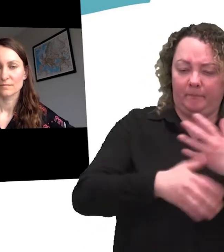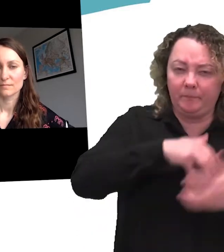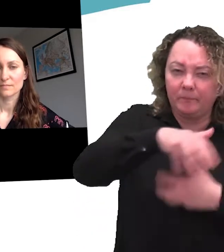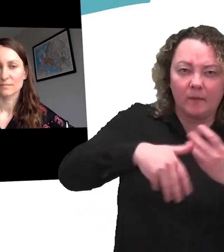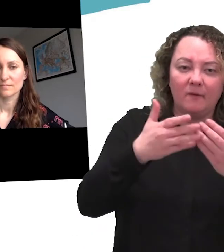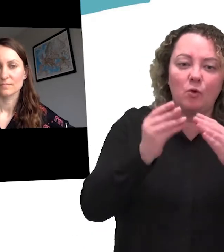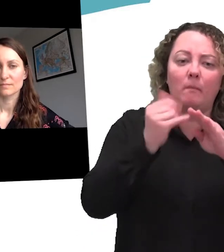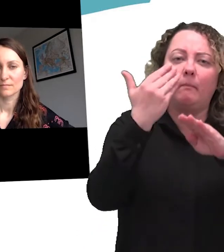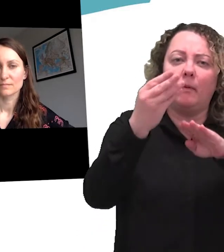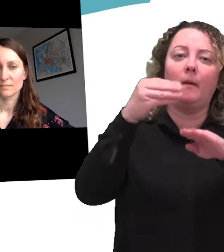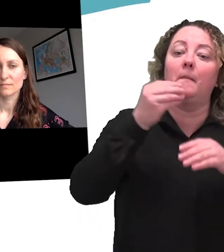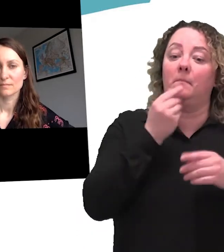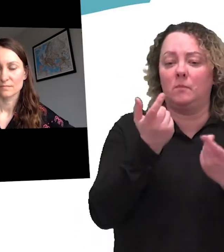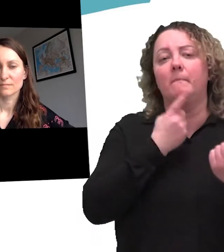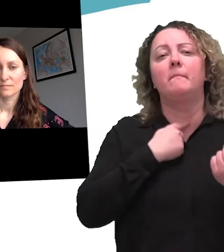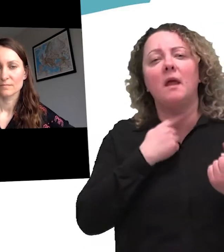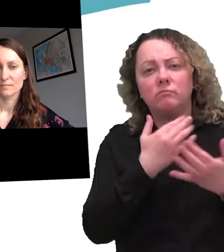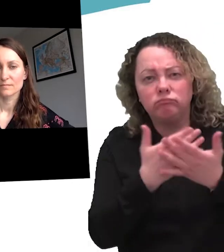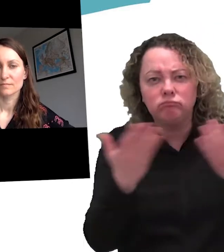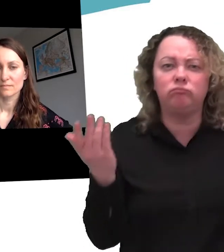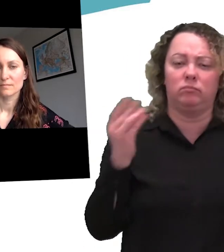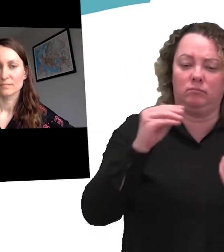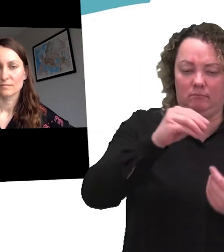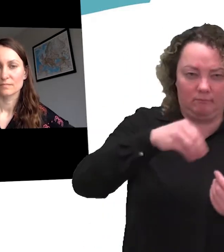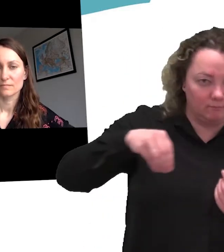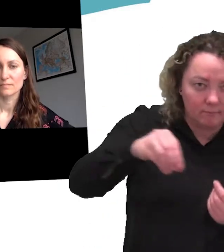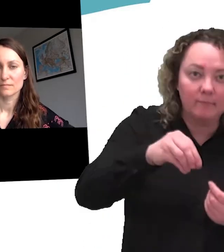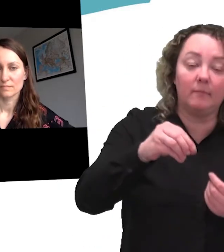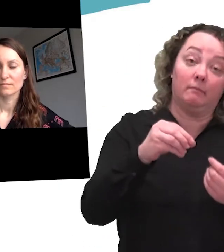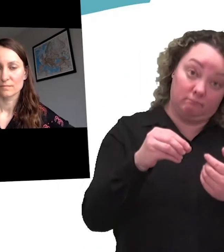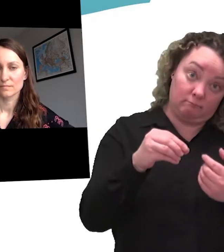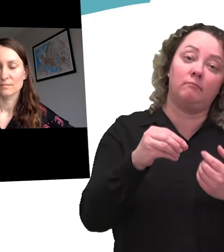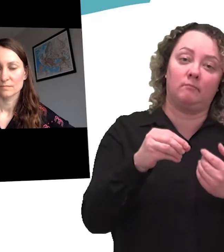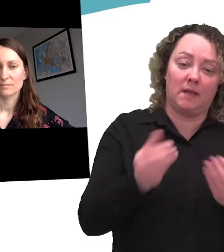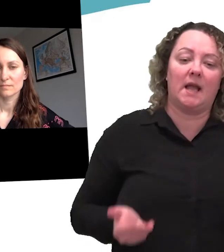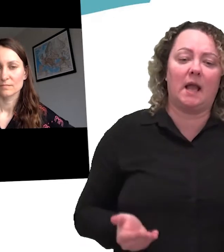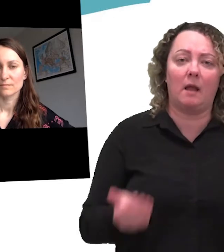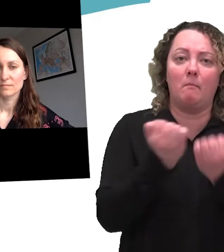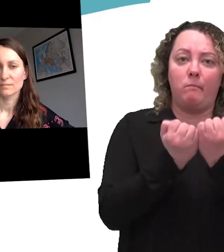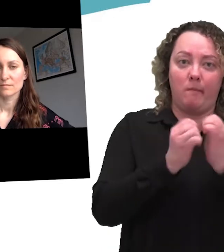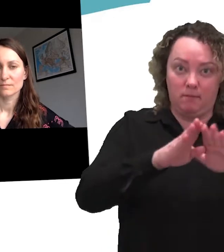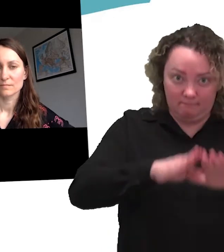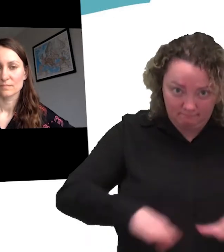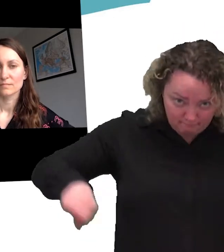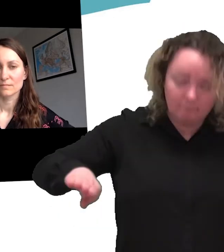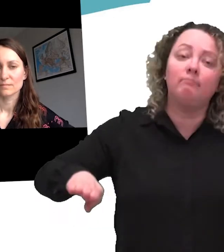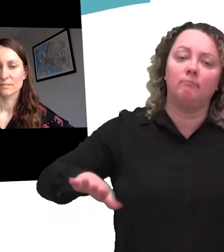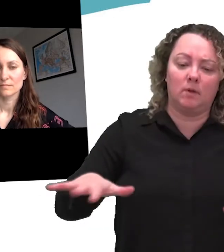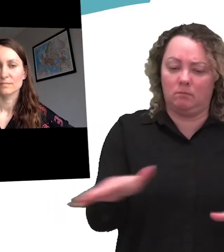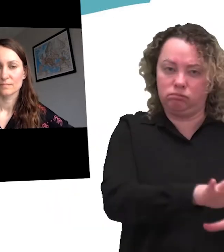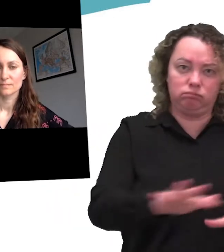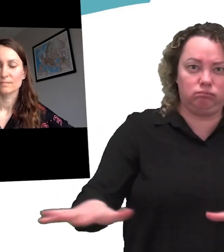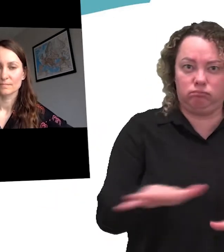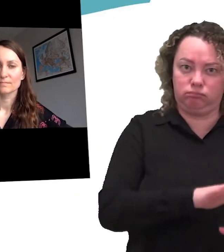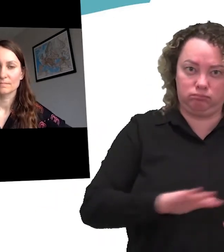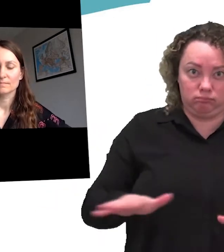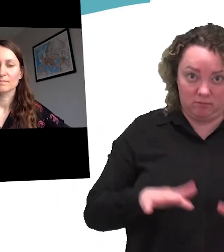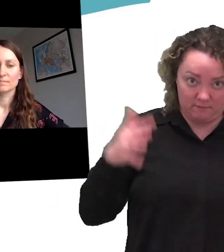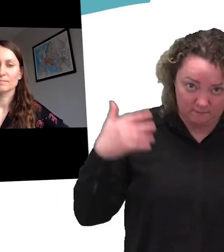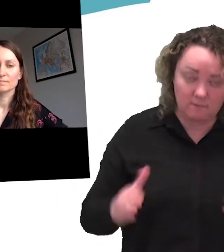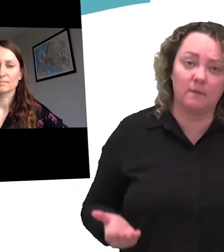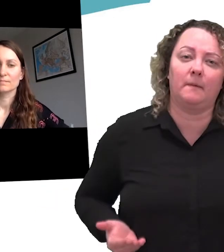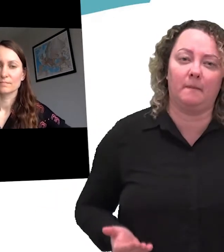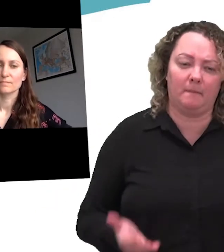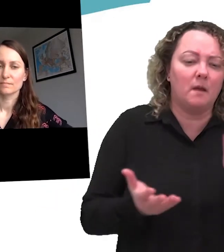pabirstam ant kepimo popieriaus ir paskleidžiam orkaitai. Ir be galo skanus pagaliukai gaunasi. Ir